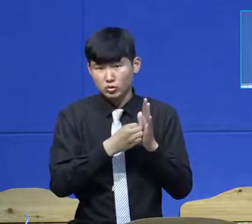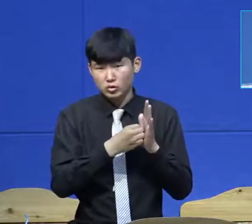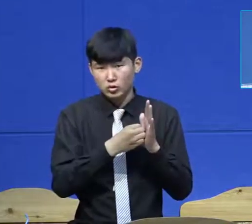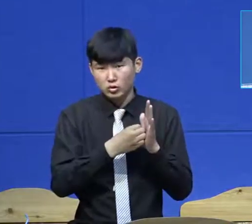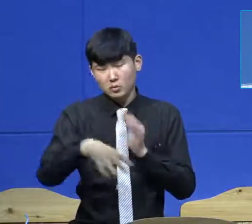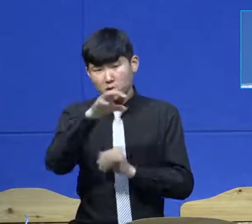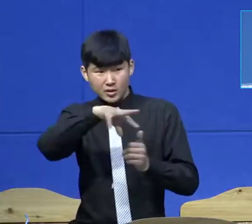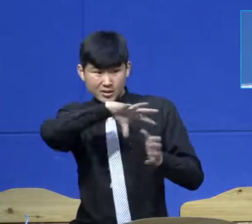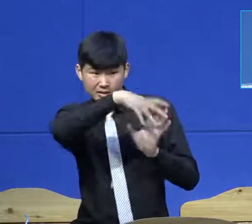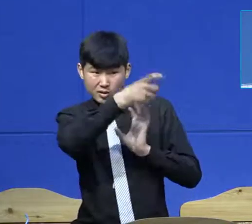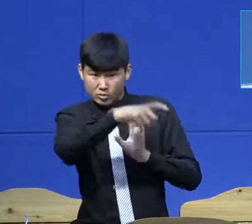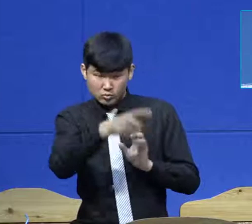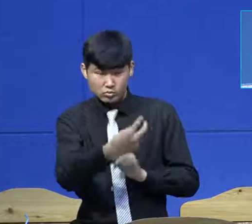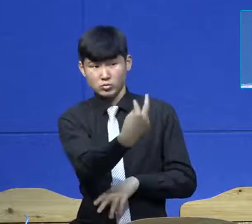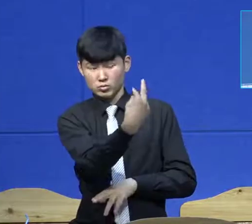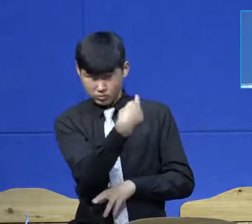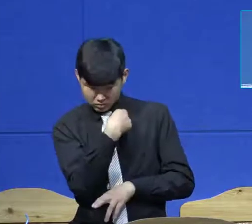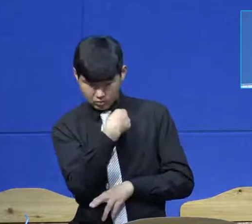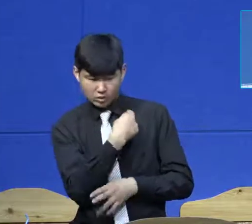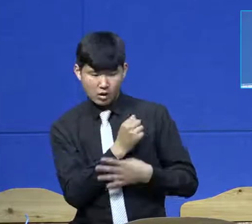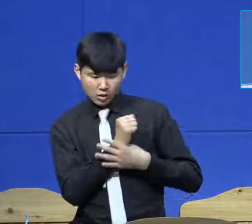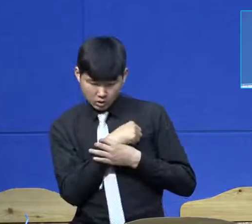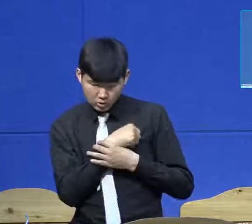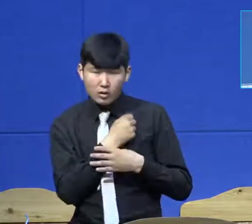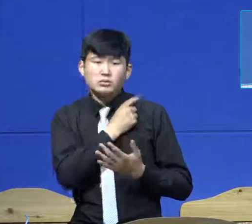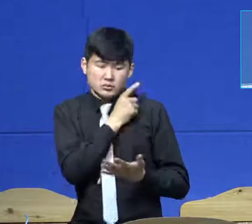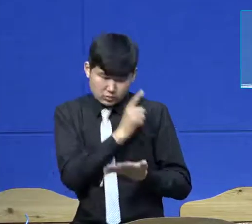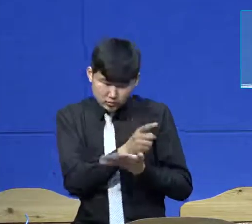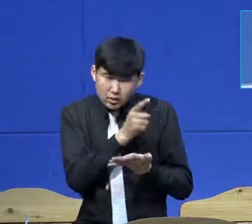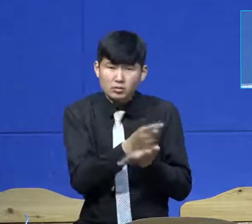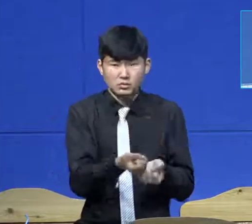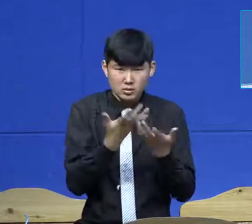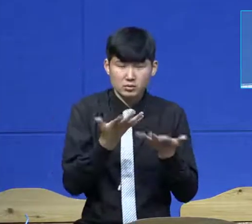дэлхийн хүмүүст үзин ядагдаж хавчигдна гэдэг нь мэдээж энэ зүйл.